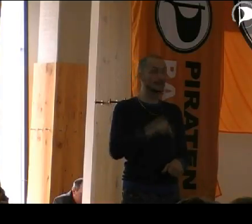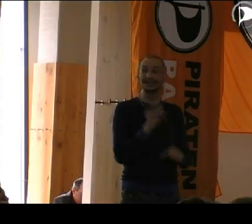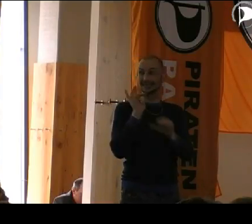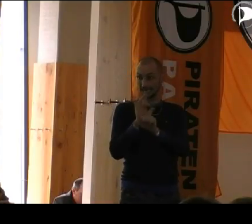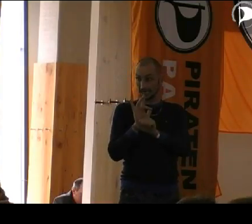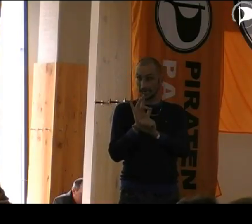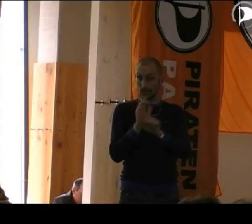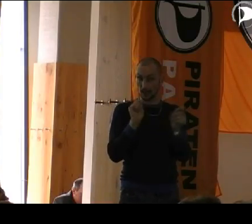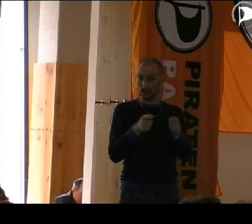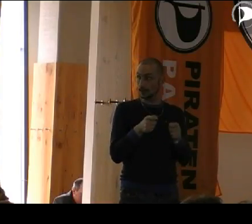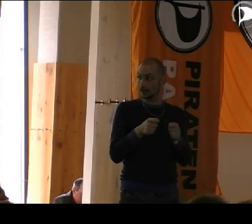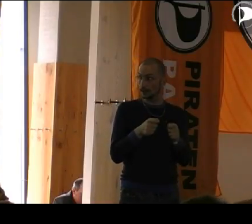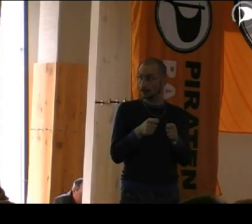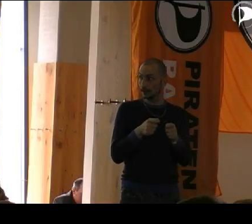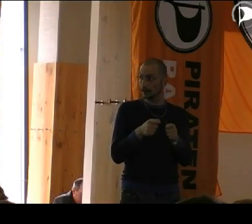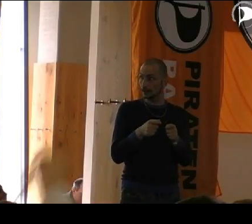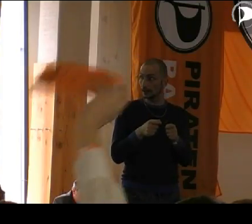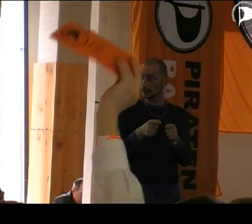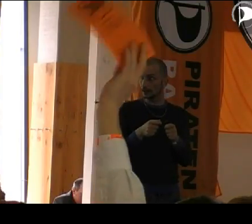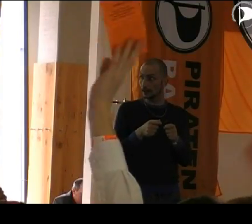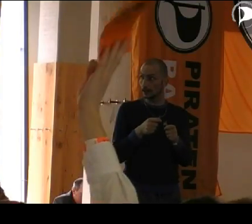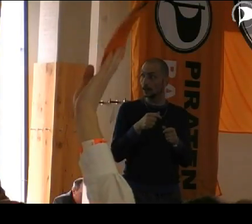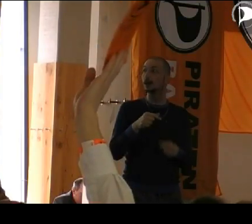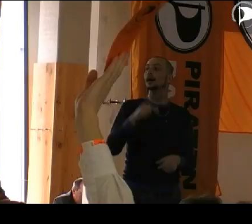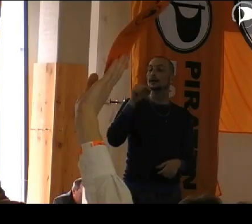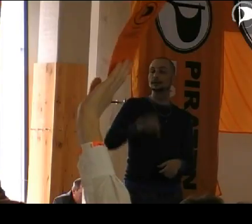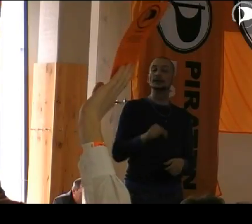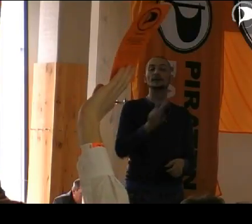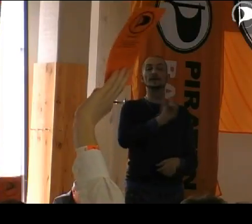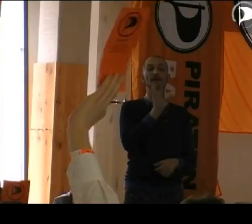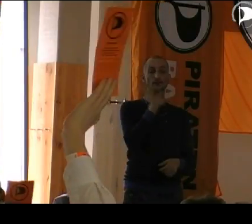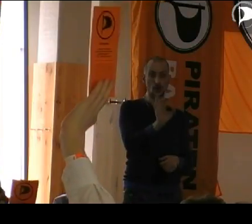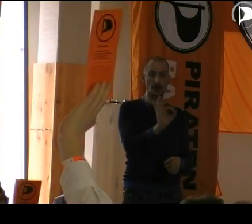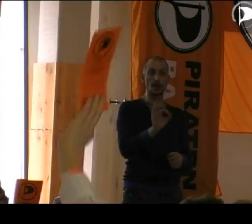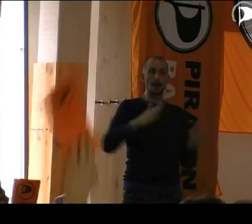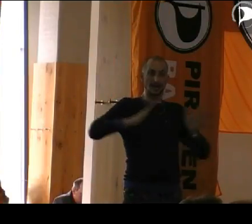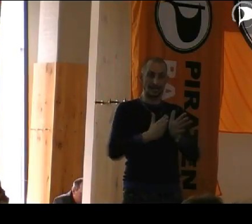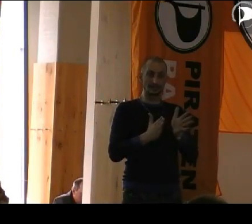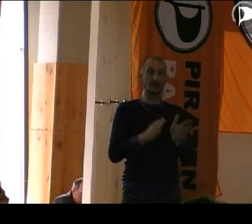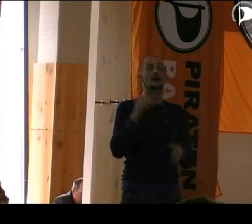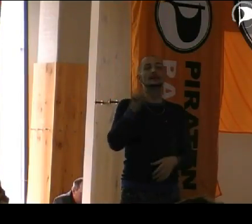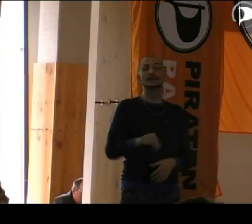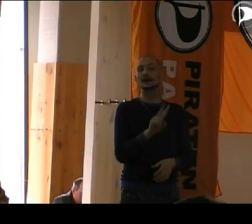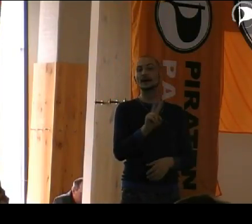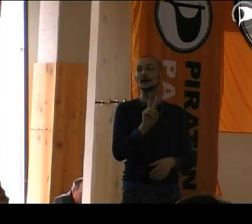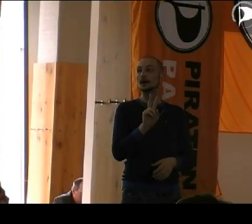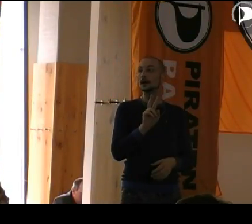ja okay wer ist dafür auf die redezeit auf 60 sekunden er ist dagegen